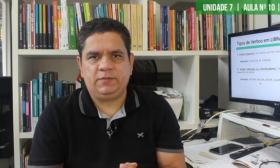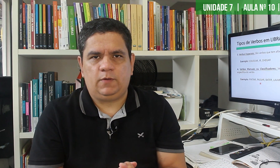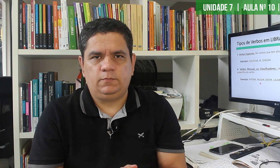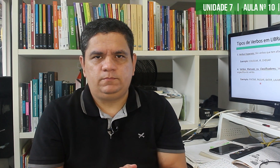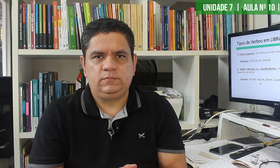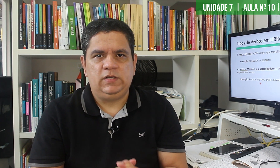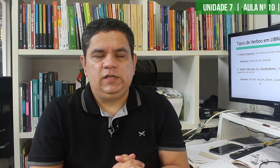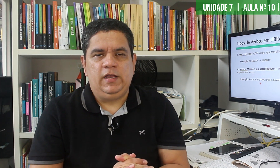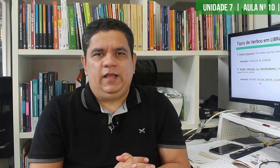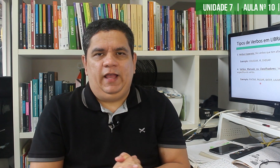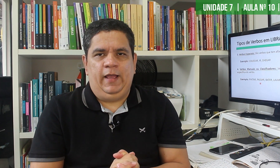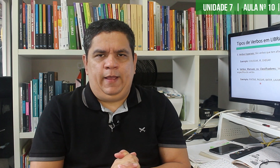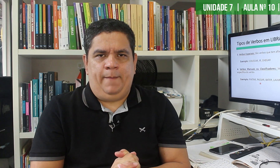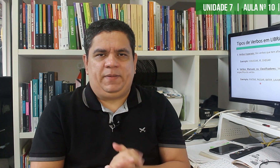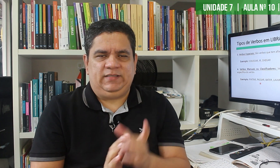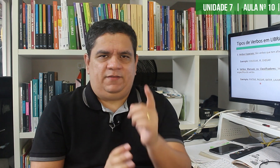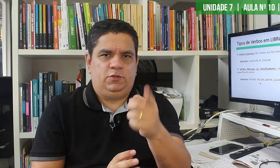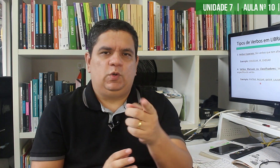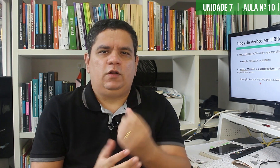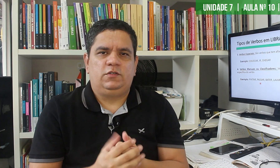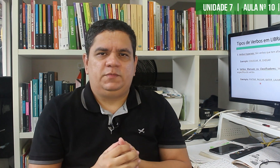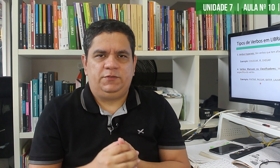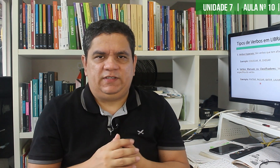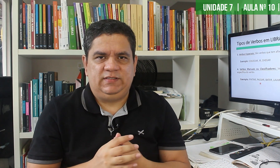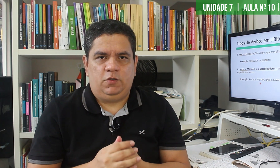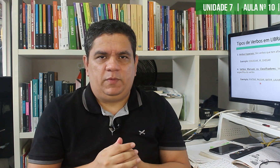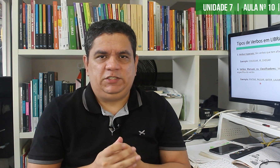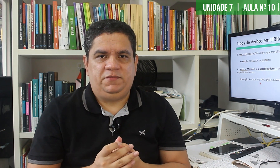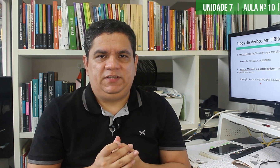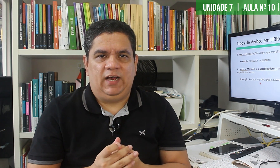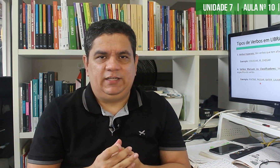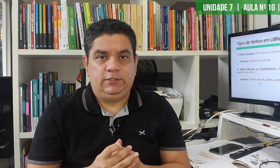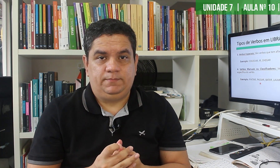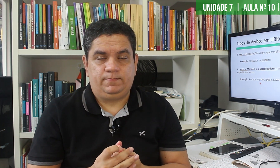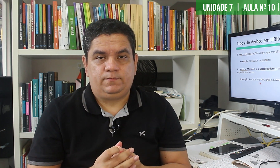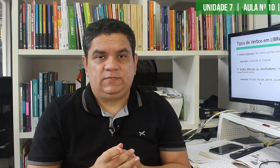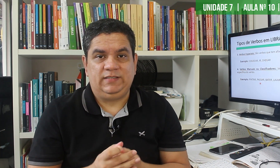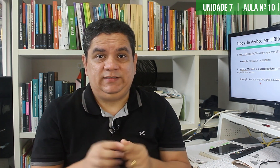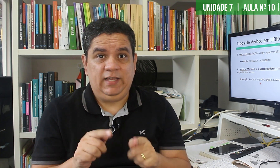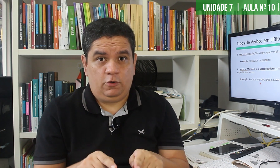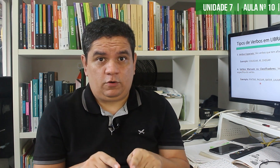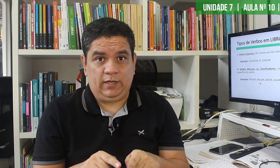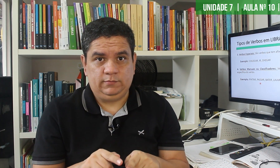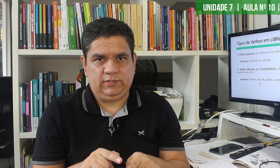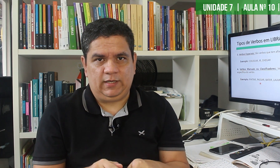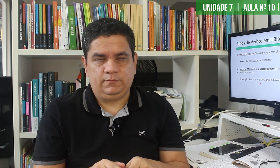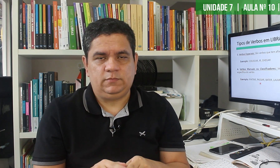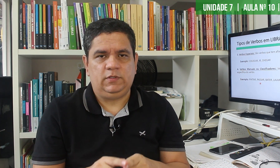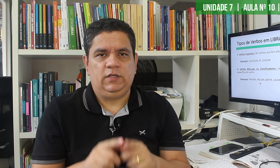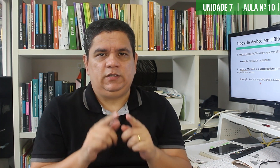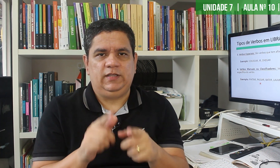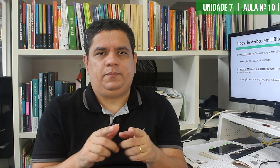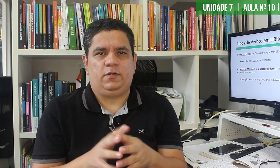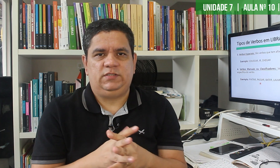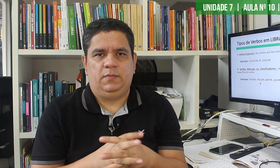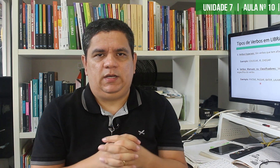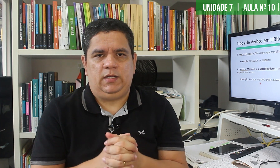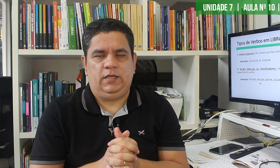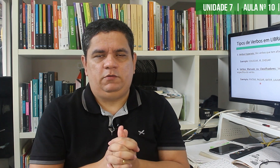pessoal? Para essa videoaula nós vamos fazer uma atividade síncrona, tá? Na próxima reunião